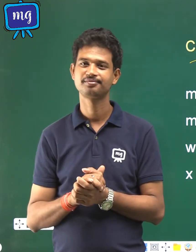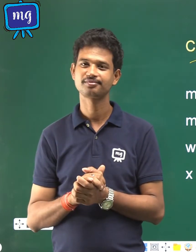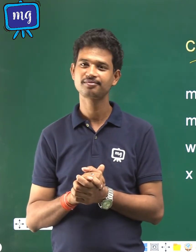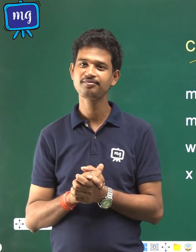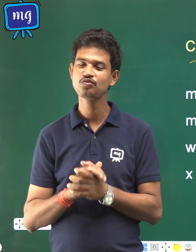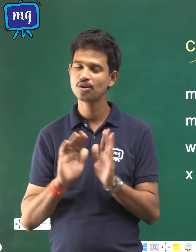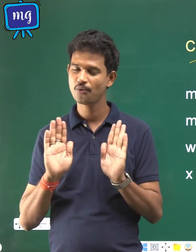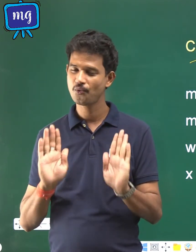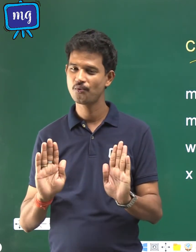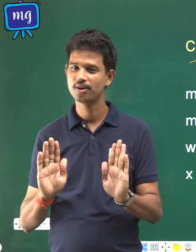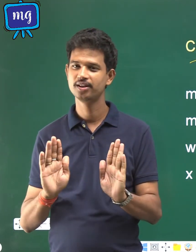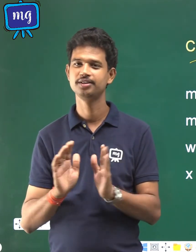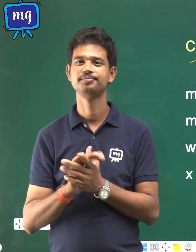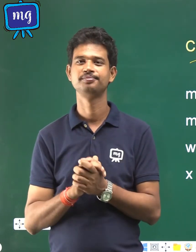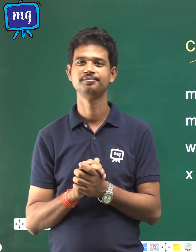ओनली